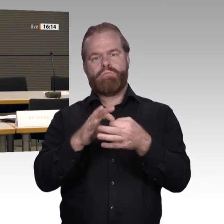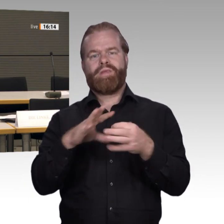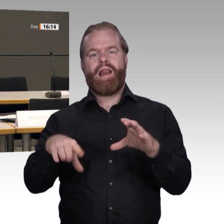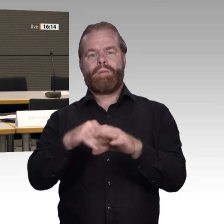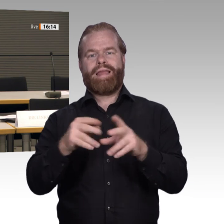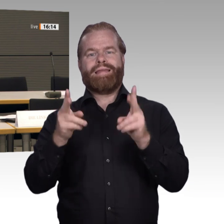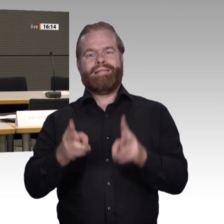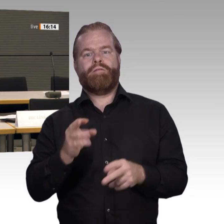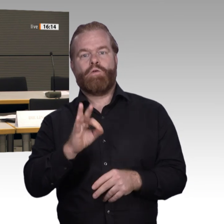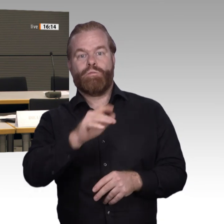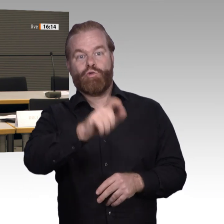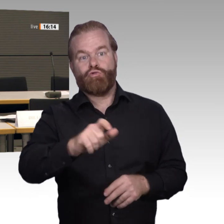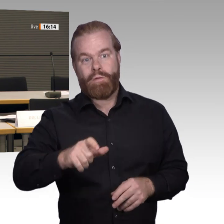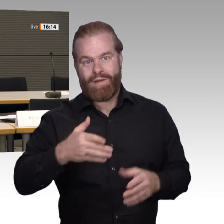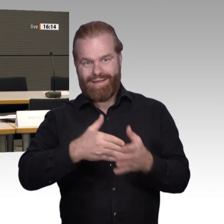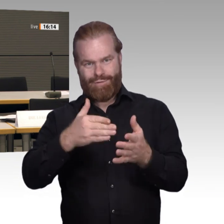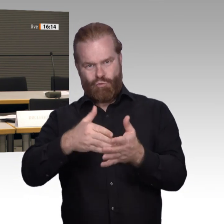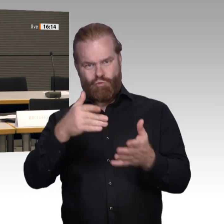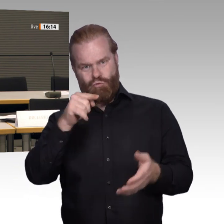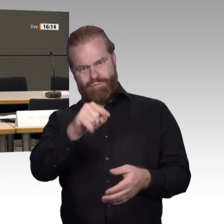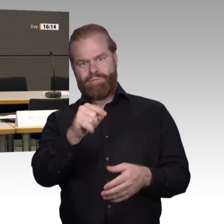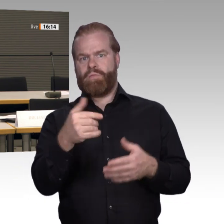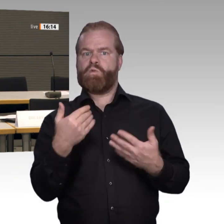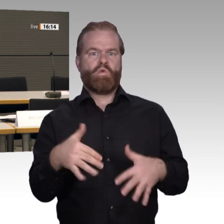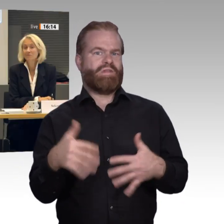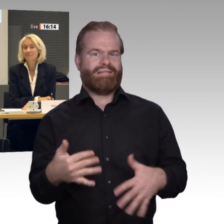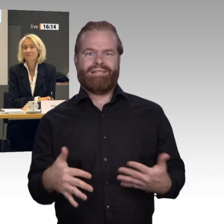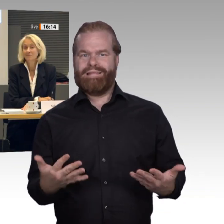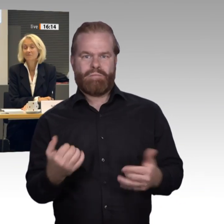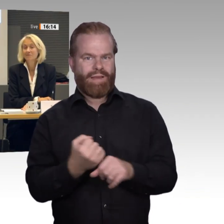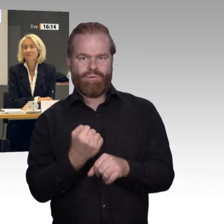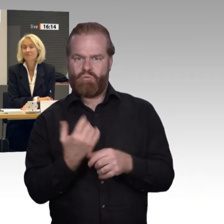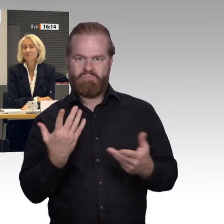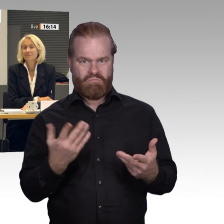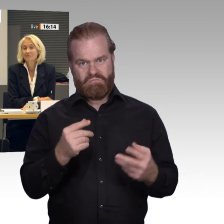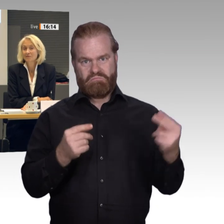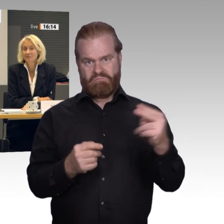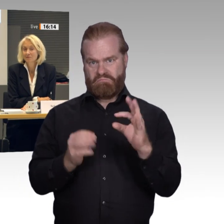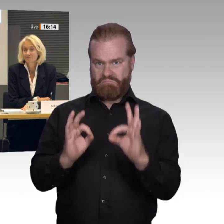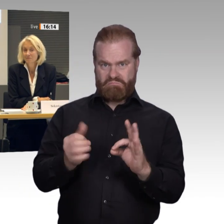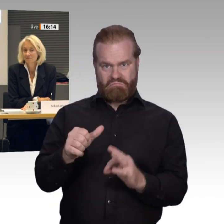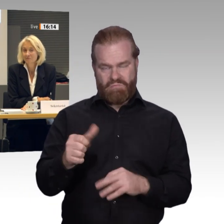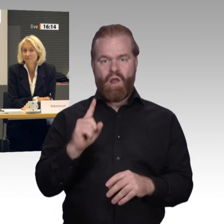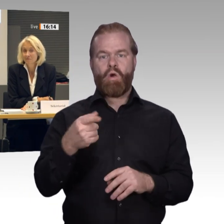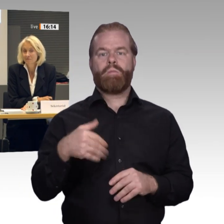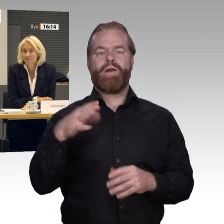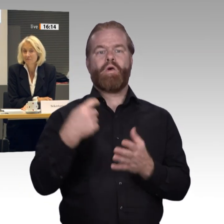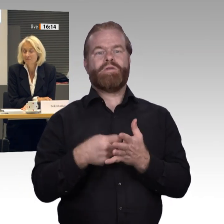§ 104 SGB IX nicht gestrichen wurden. Herr Hieb, bitte. Für diese Frage danke ich Ihnen